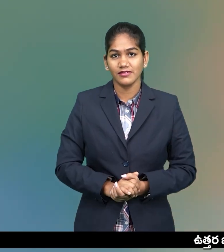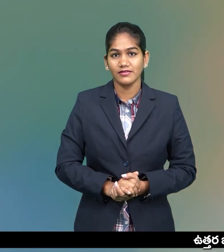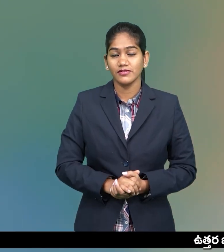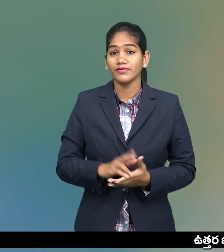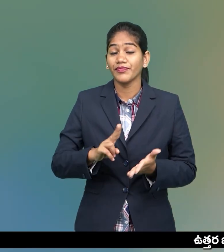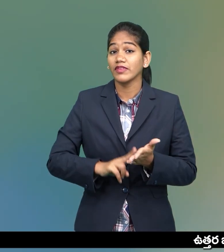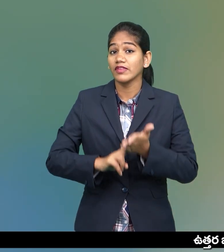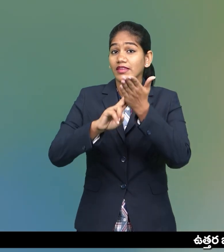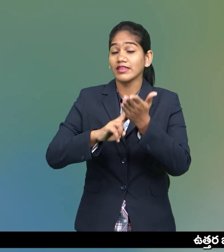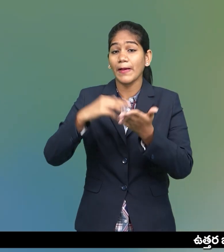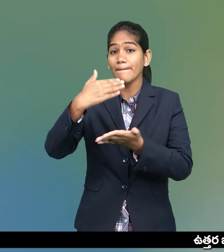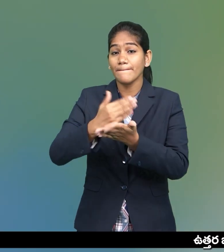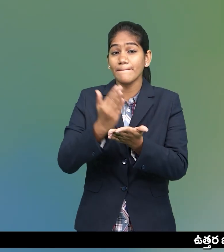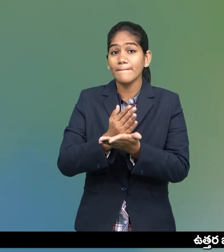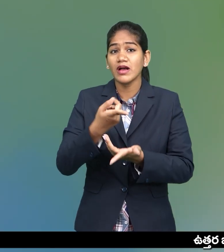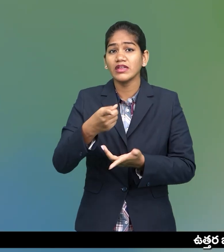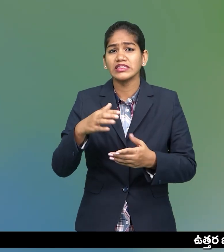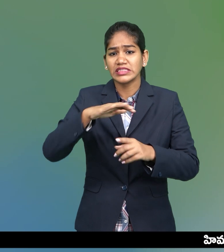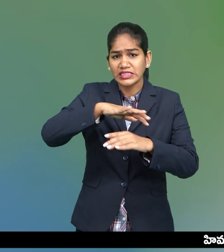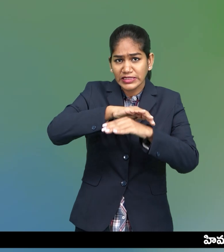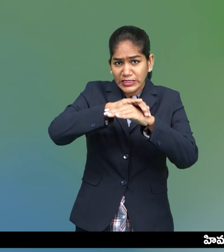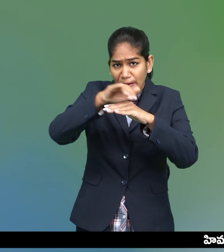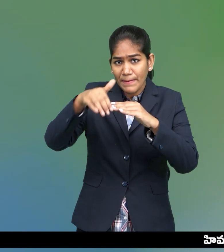ఉత్తర భాగం కట్టుబడి ఉంది హిమాలయాల ద్వారా.